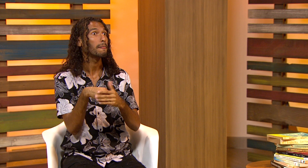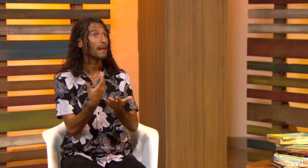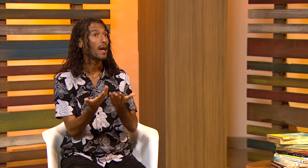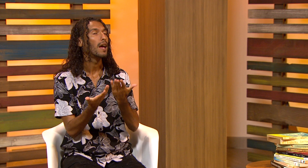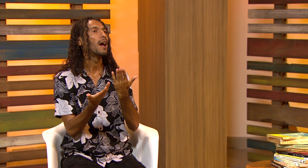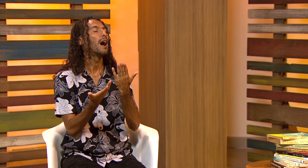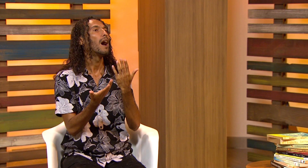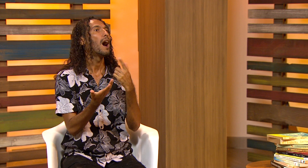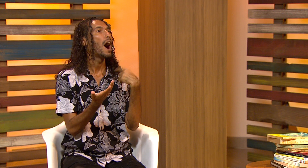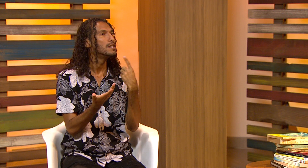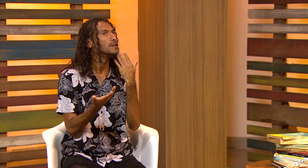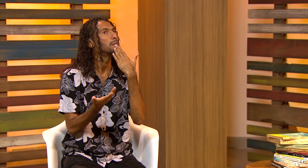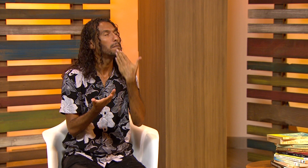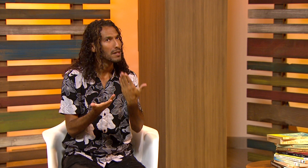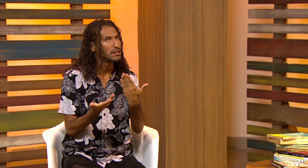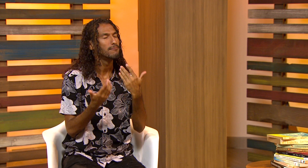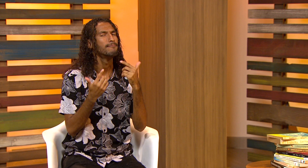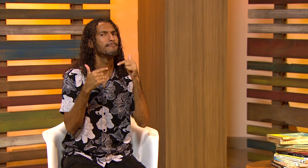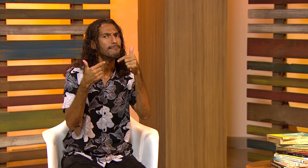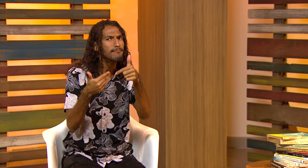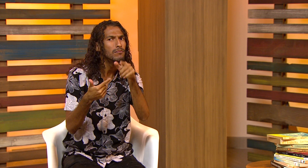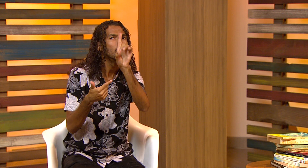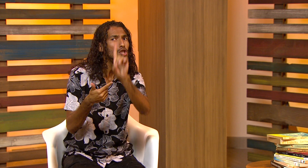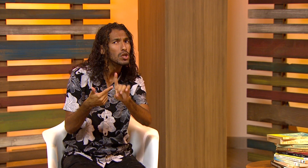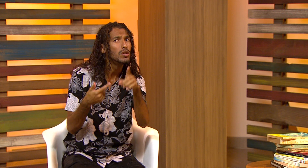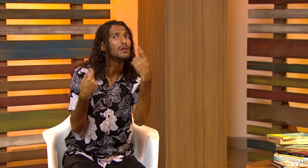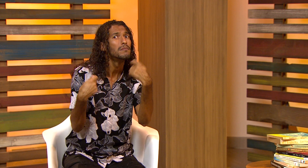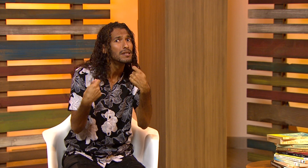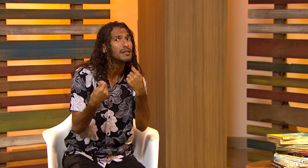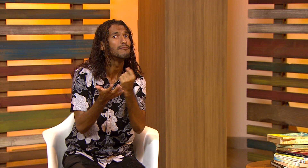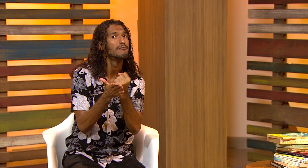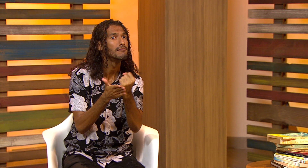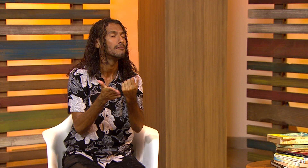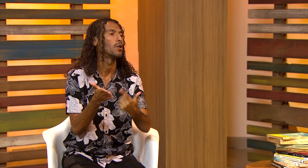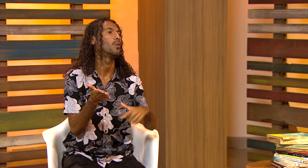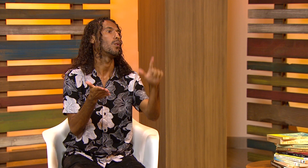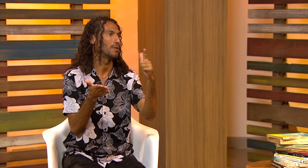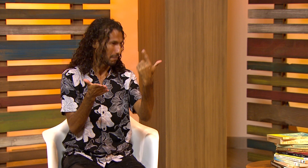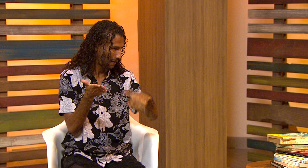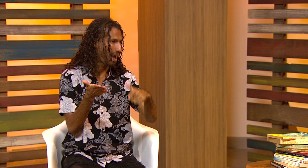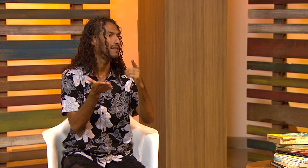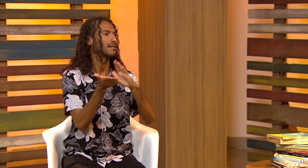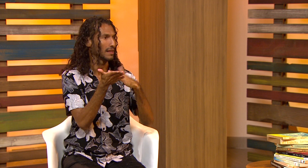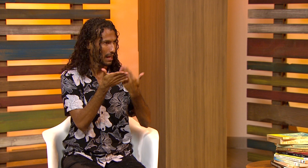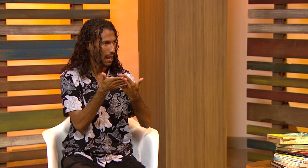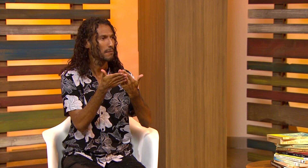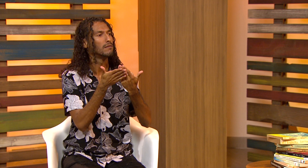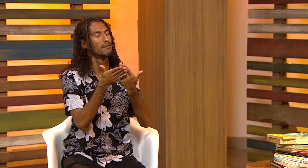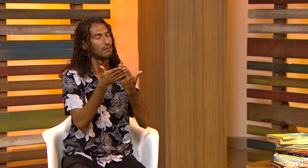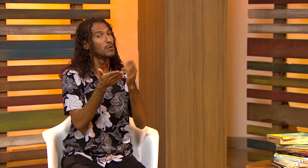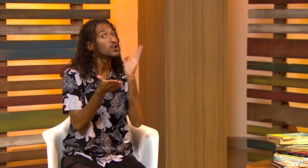questões e por aí vai. Infelizmente, por ser um curso integral, estava inviável a disponibilidade de alguém para estar